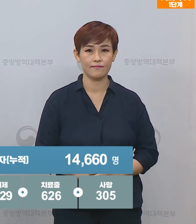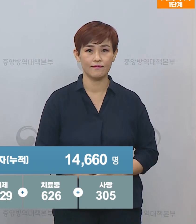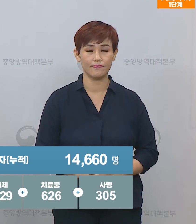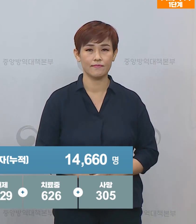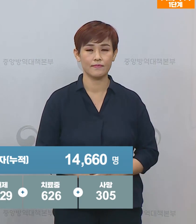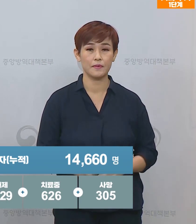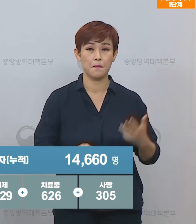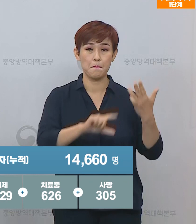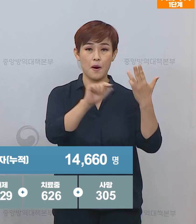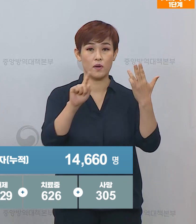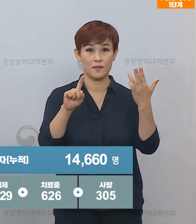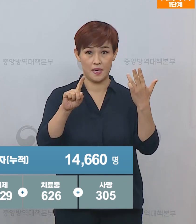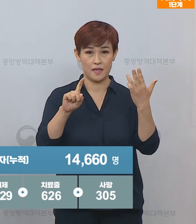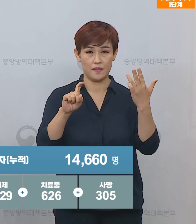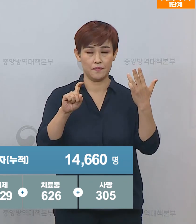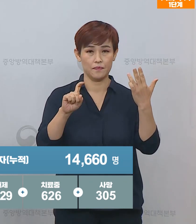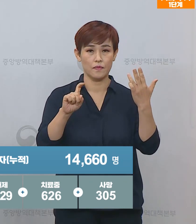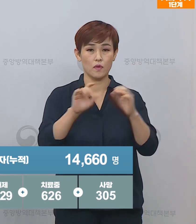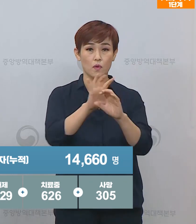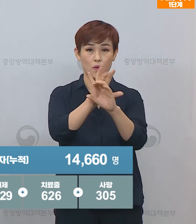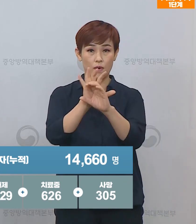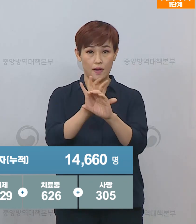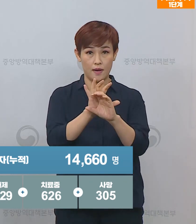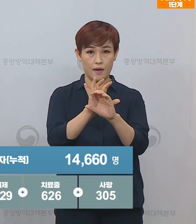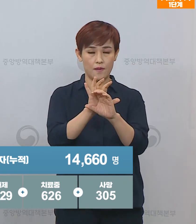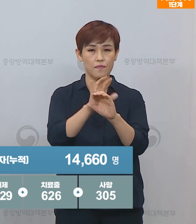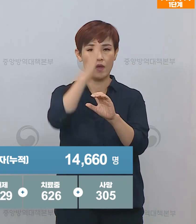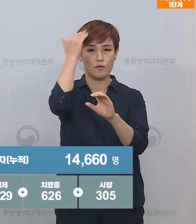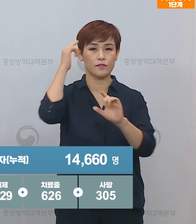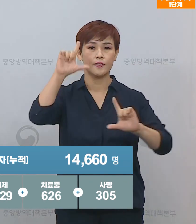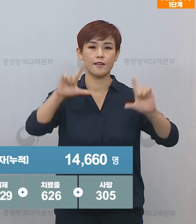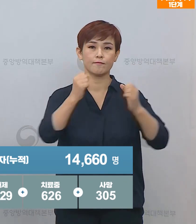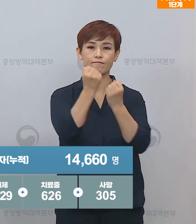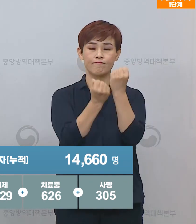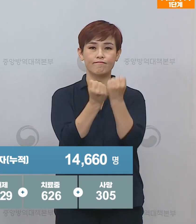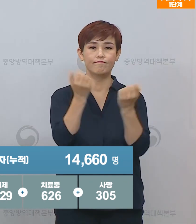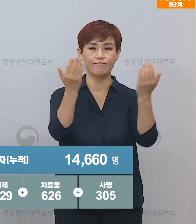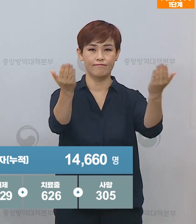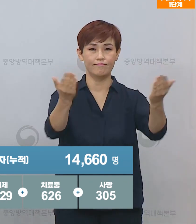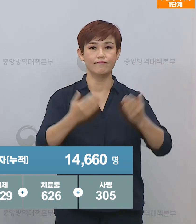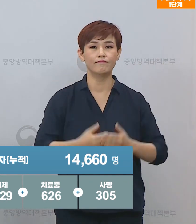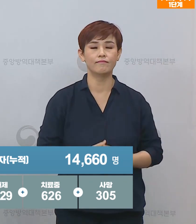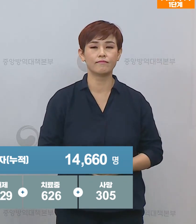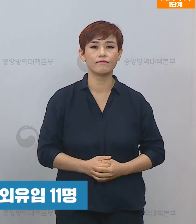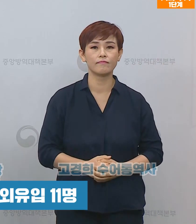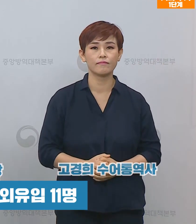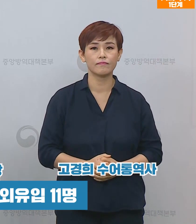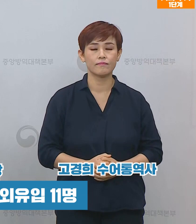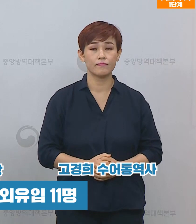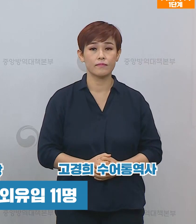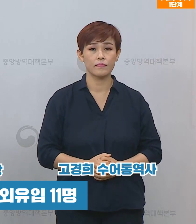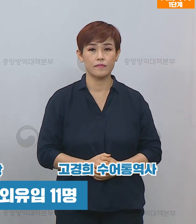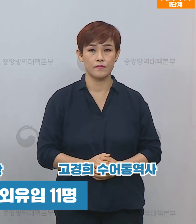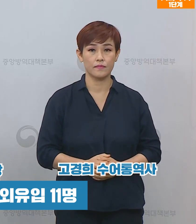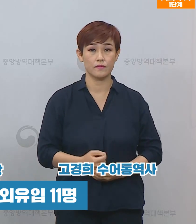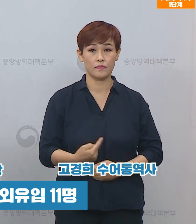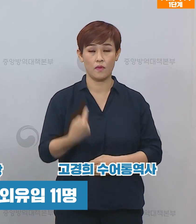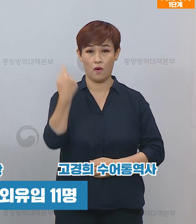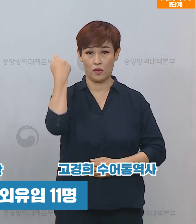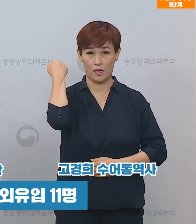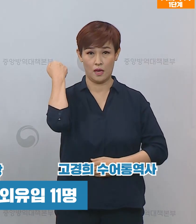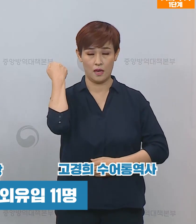8월 11일 코로나 바이러스 감염증 1구 국내 발생 현황을 말씀드리겠습니다. 국내 발생